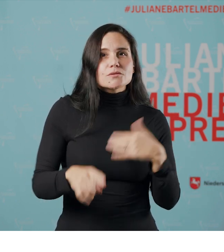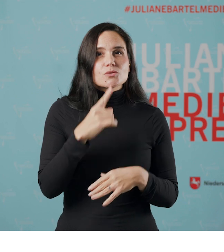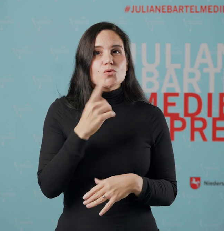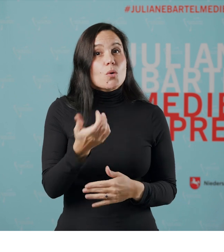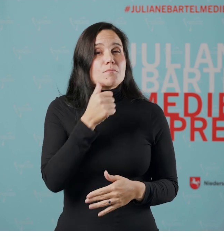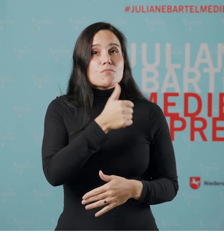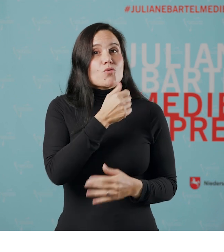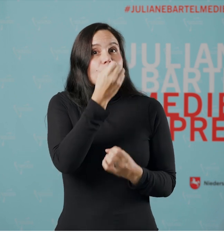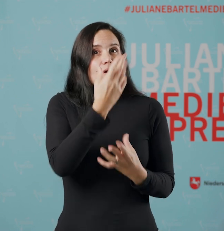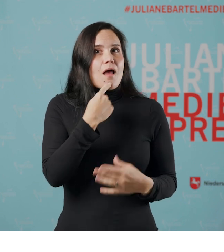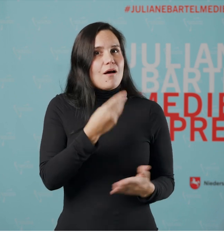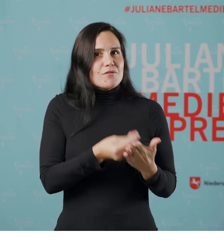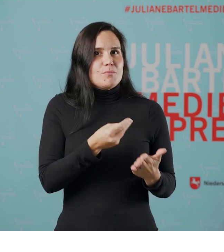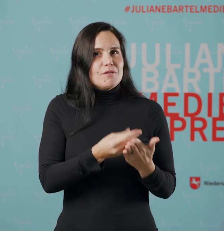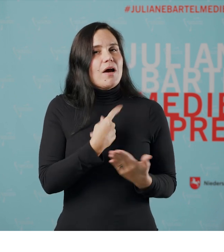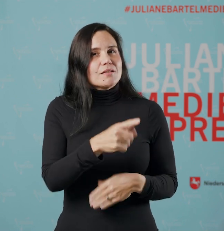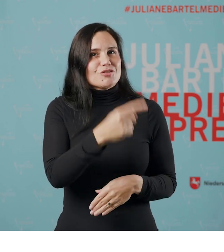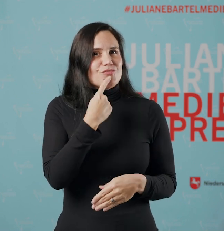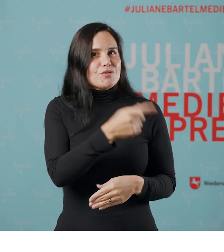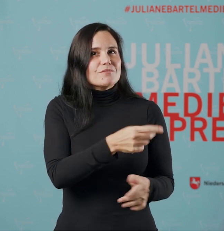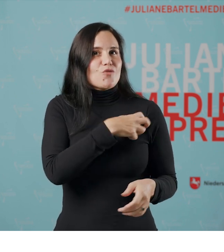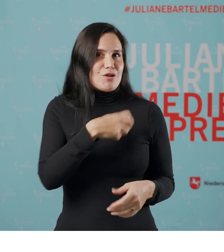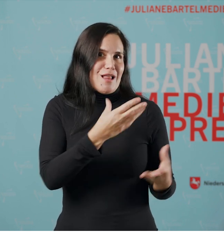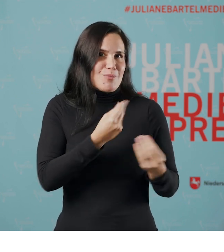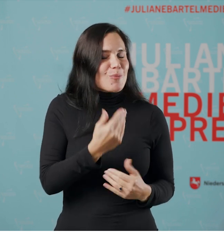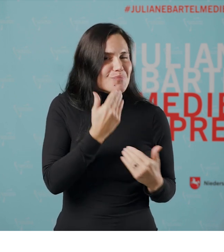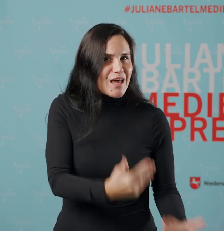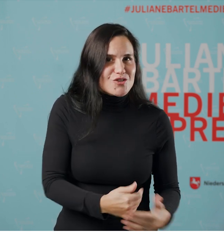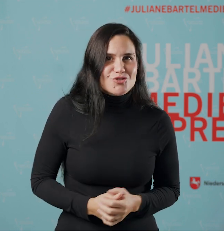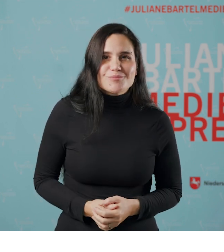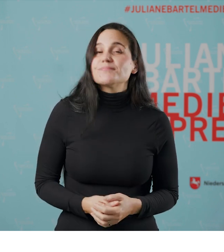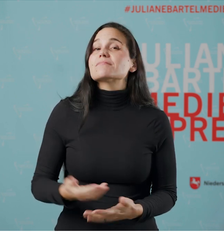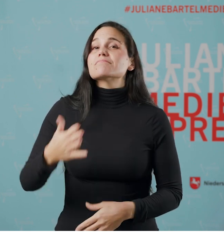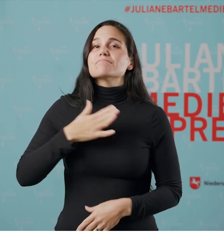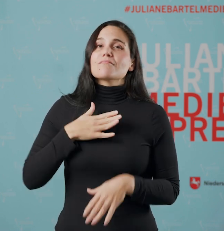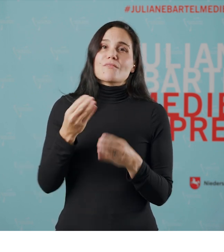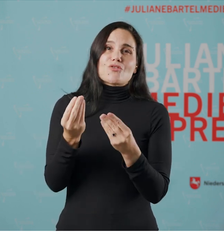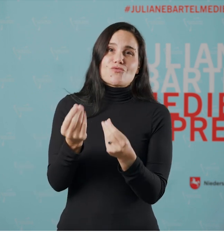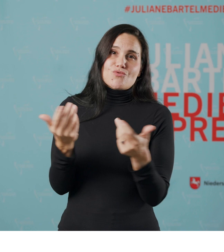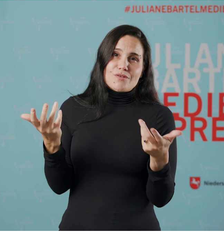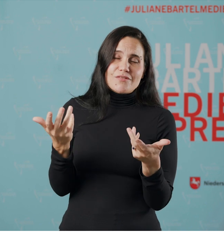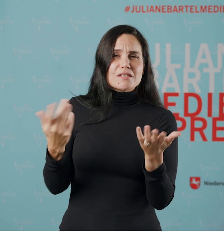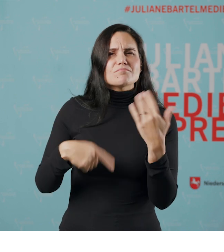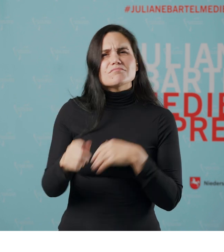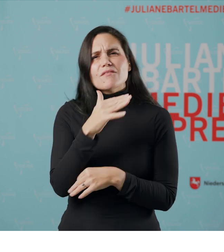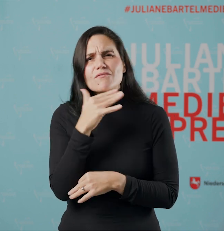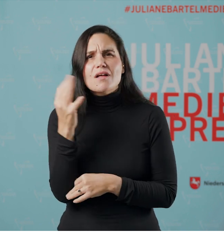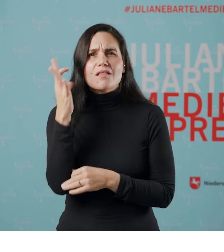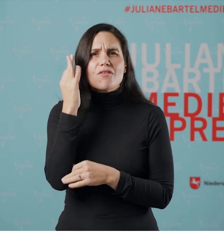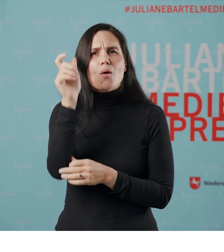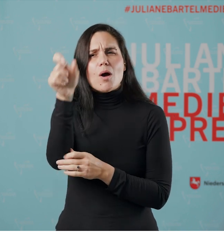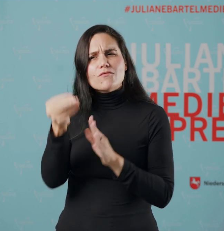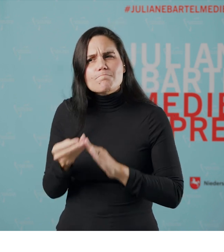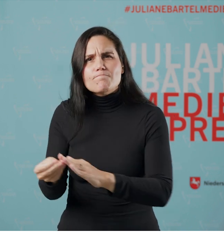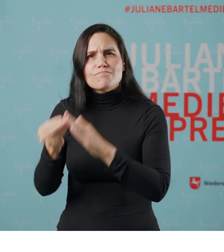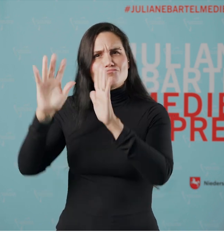das wird mir in meiner Karriere nachhaltig auch sehr viel helfen. Also danke dafür. Ich hatte das Gefühl, es gab hier heute ganz viele